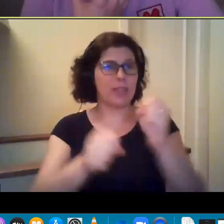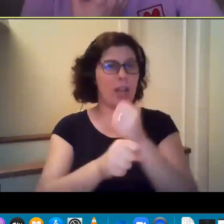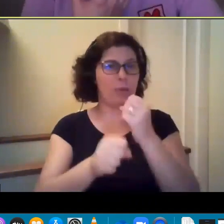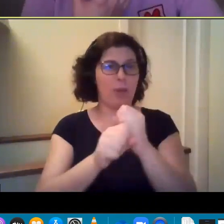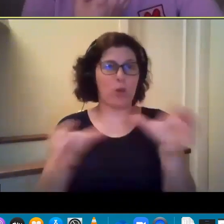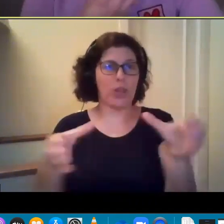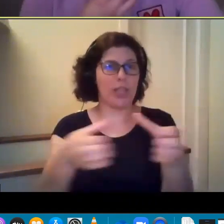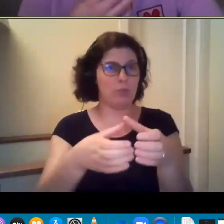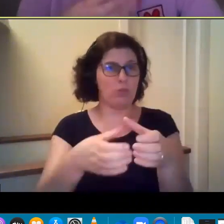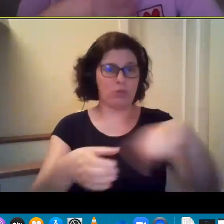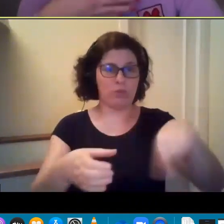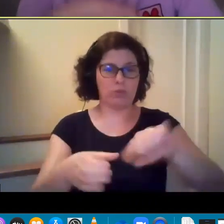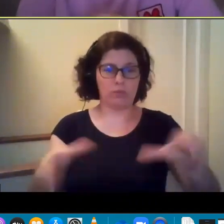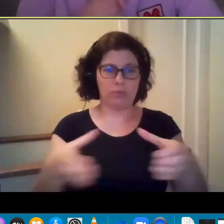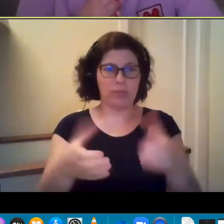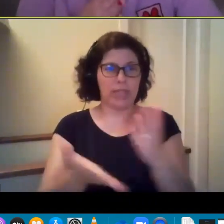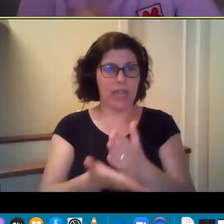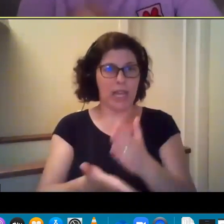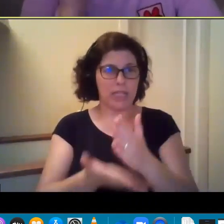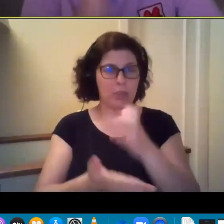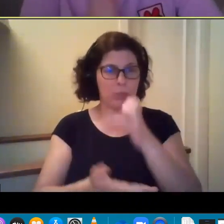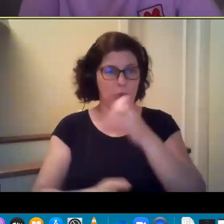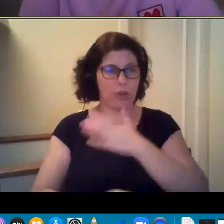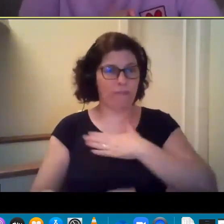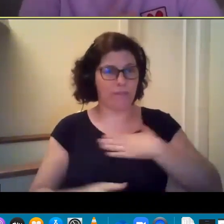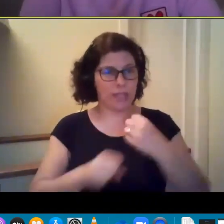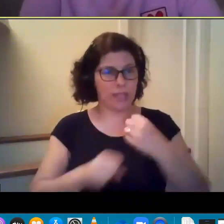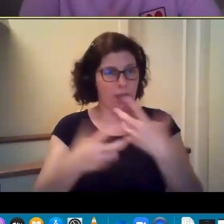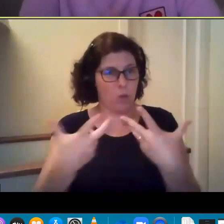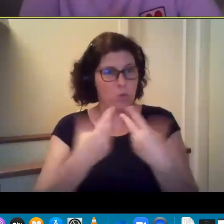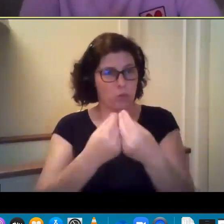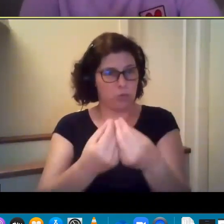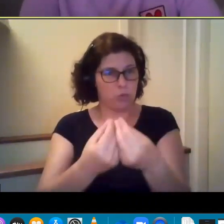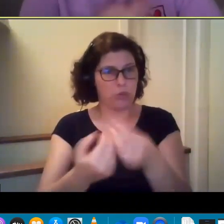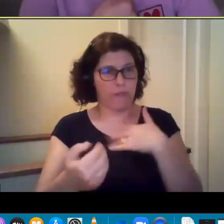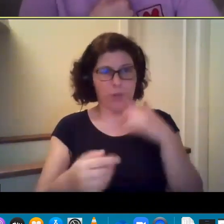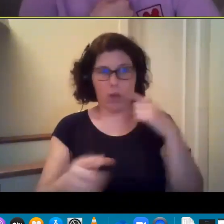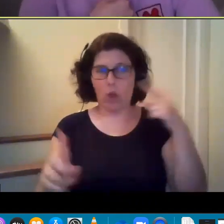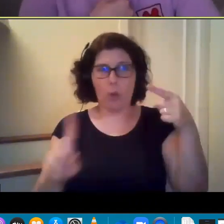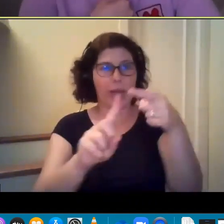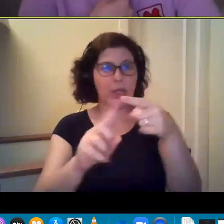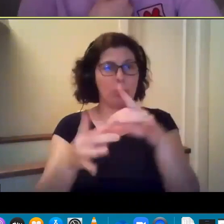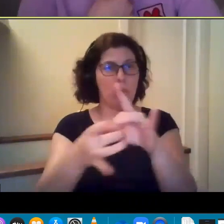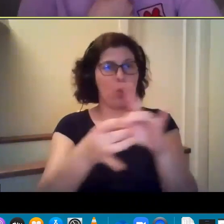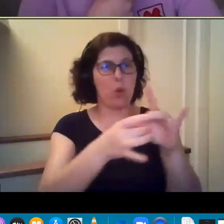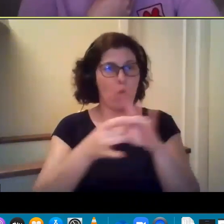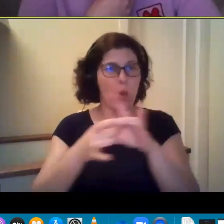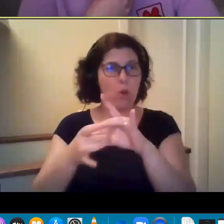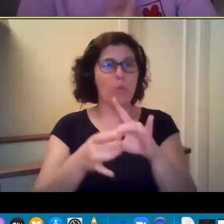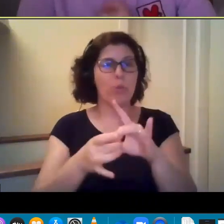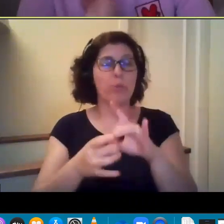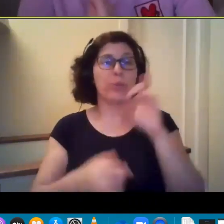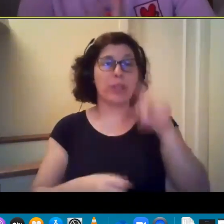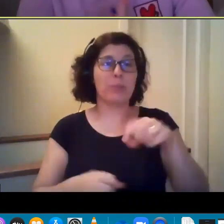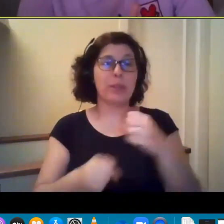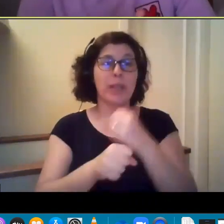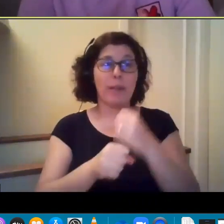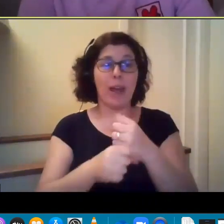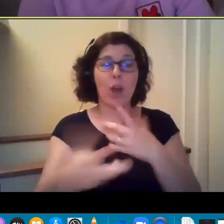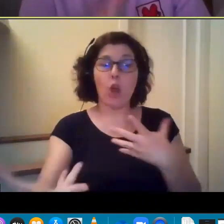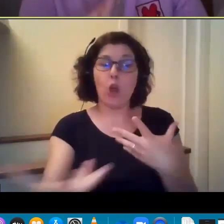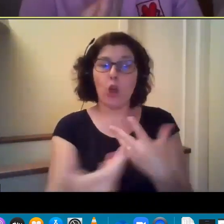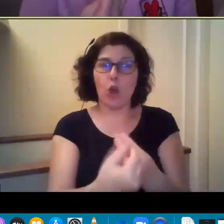queremos trabajar en la misma línea, mirar todos hacia un mismo objetivo, pero sobre todo también trabajar en equipo con ellos. Es